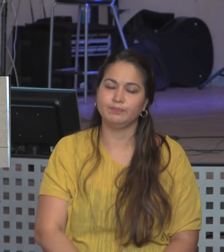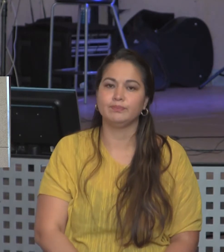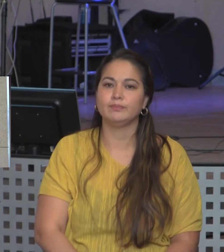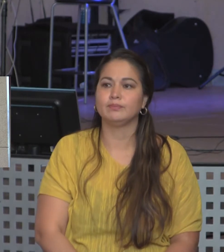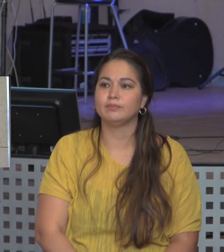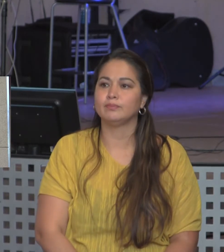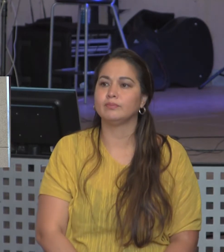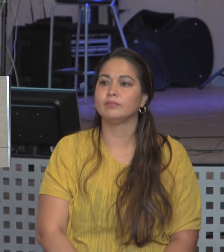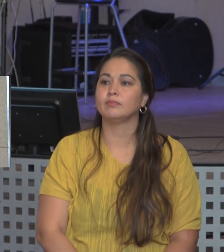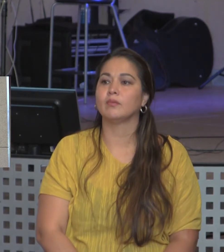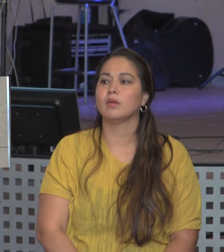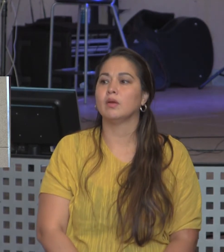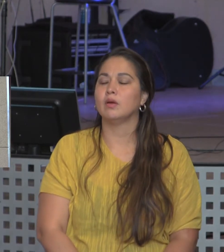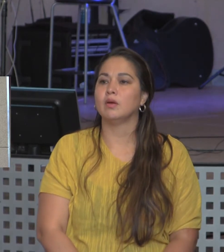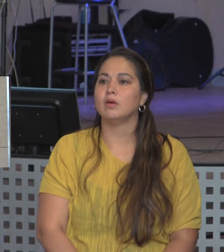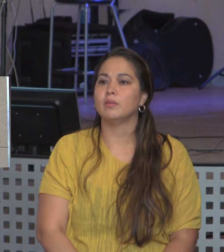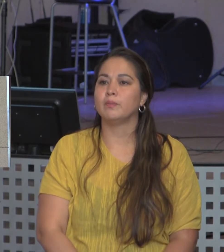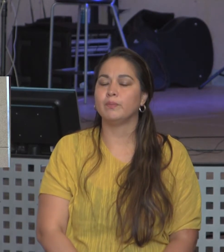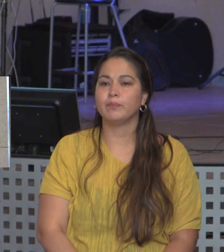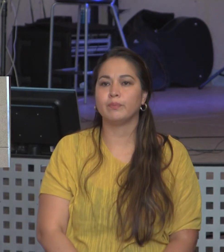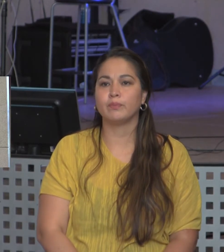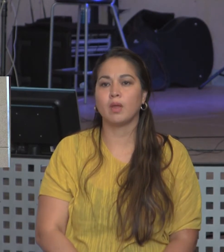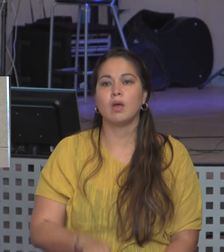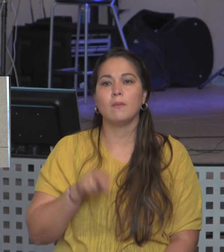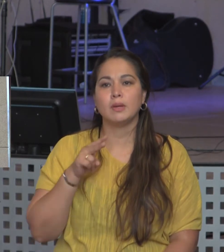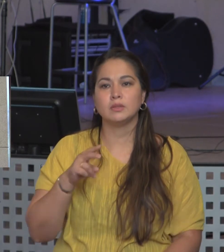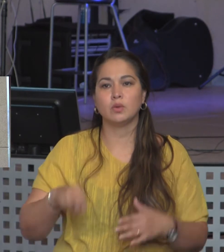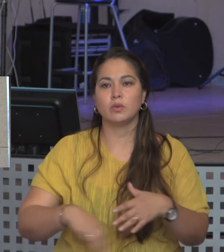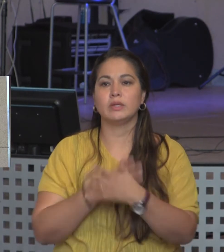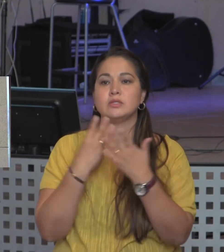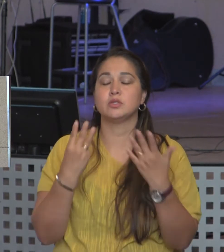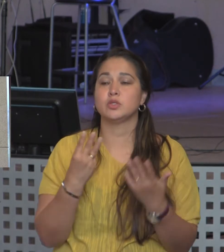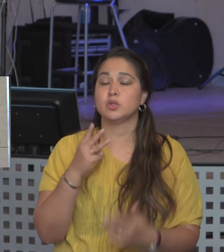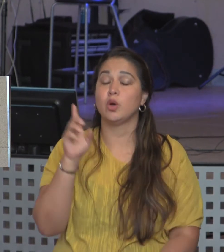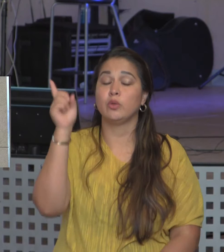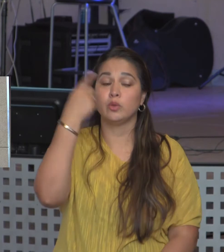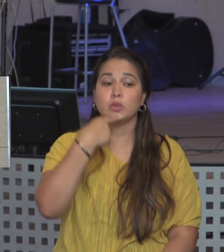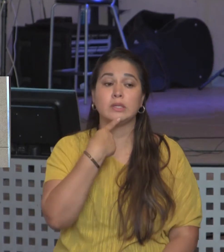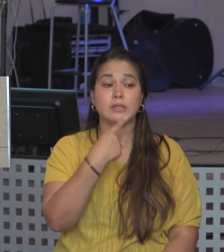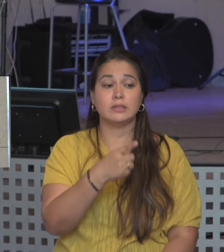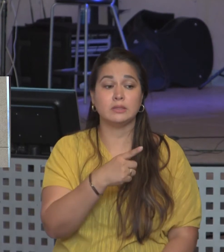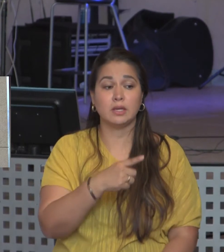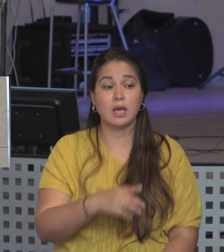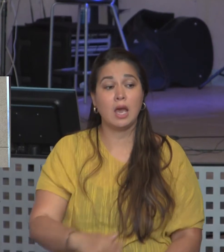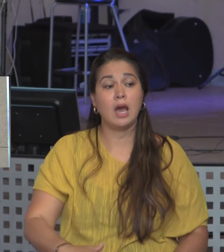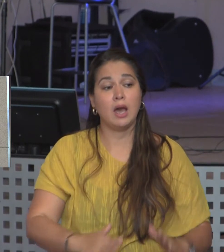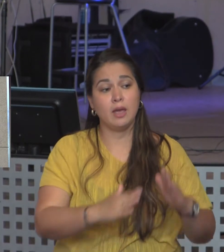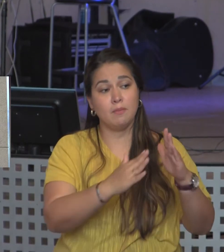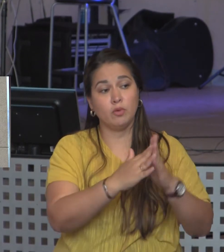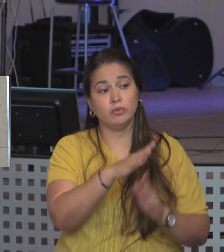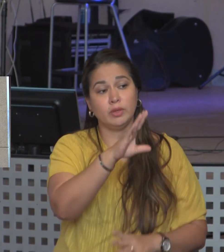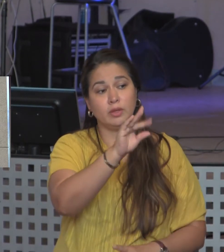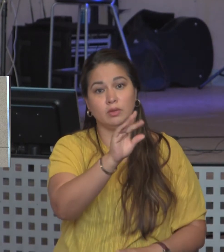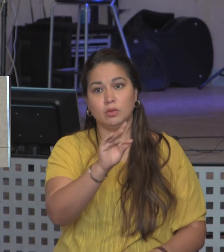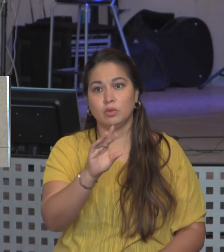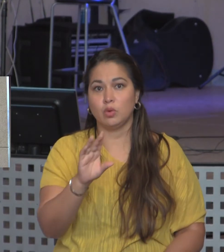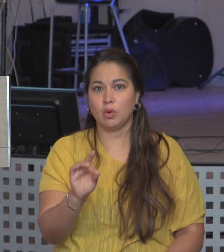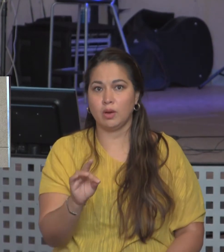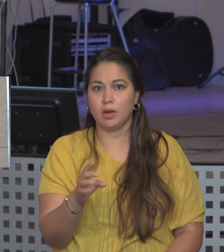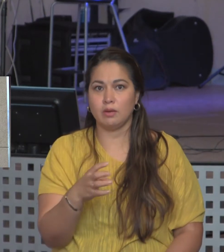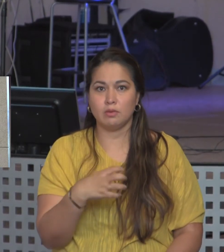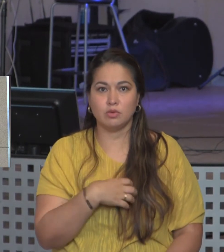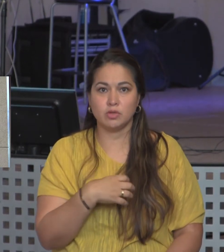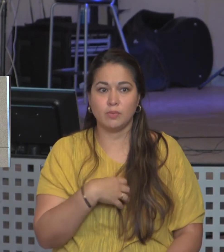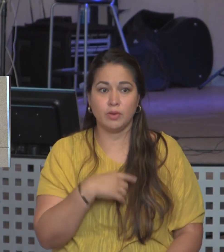Me voy al 18. No os habéis acercado al monte que se podía tocar, ¿recordáis? Eso lo hemos visto también. No os